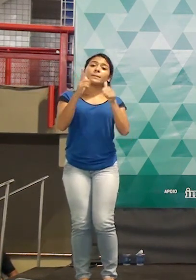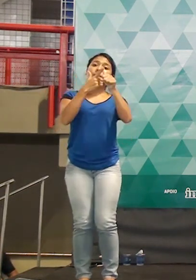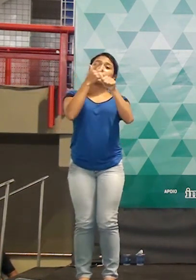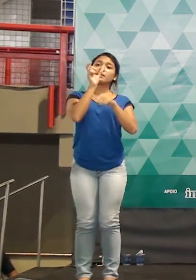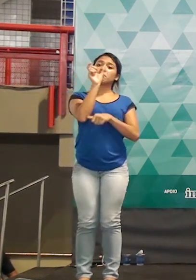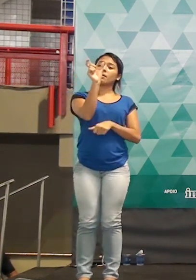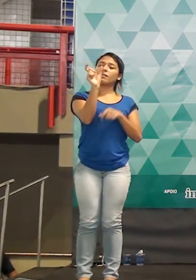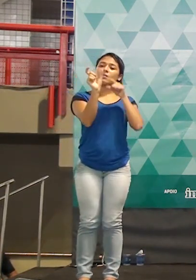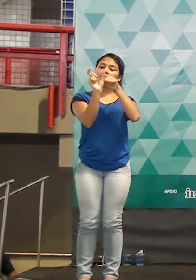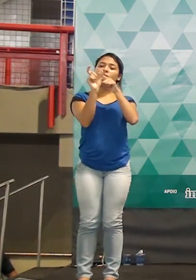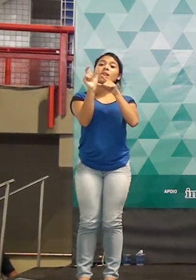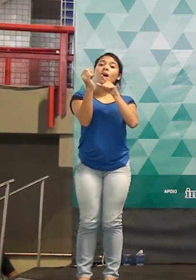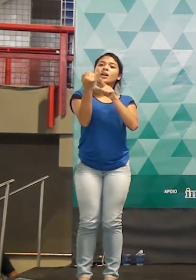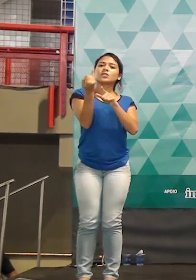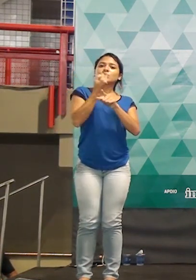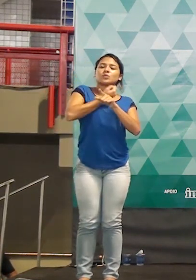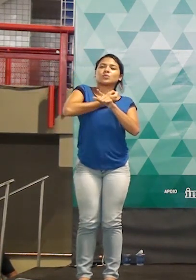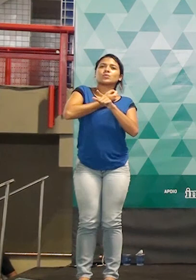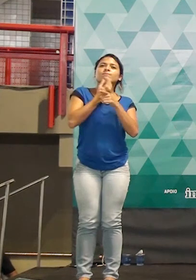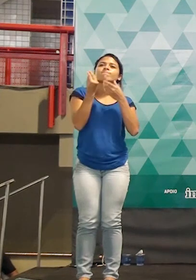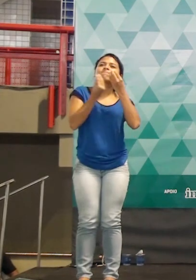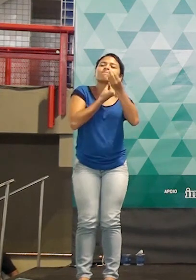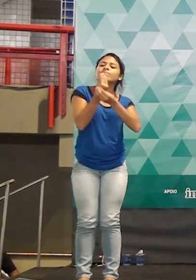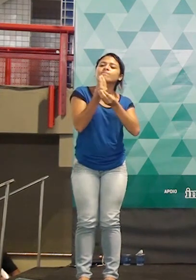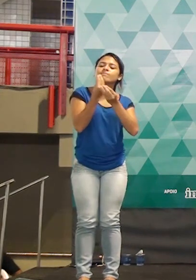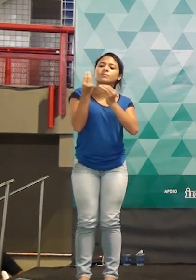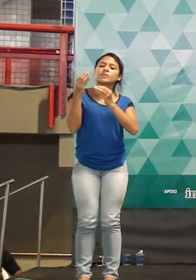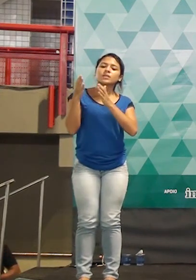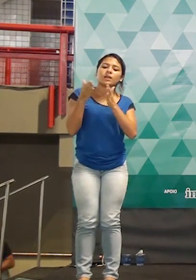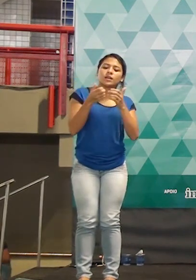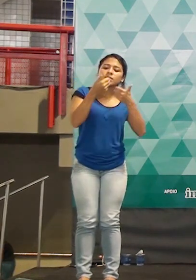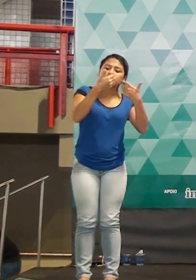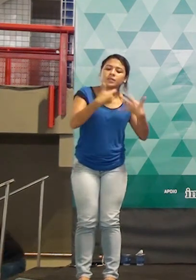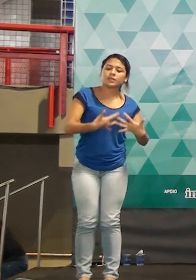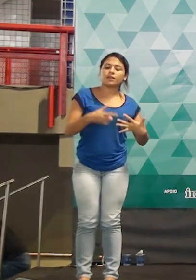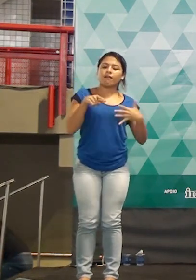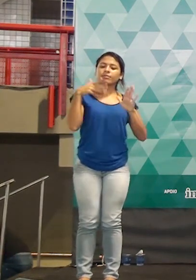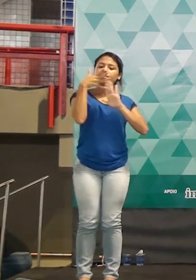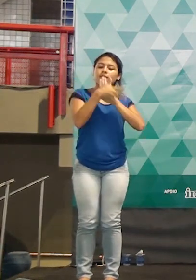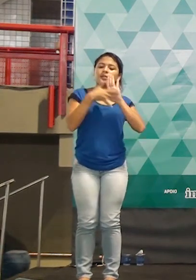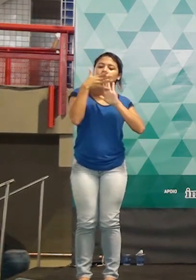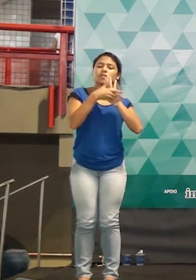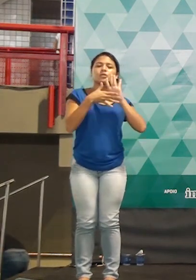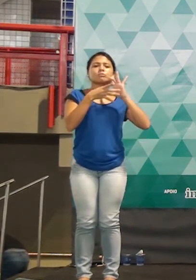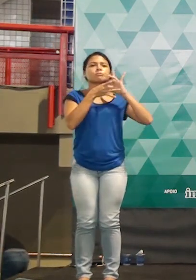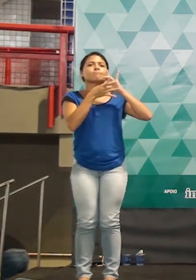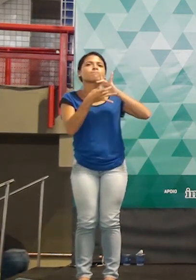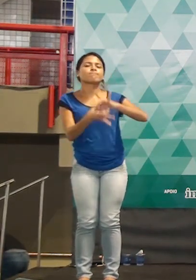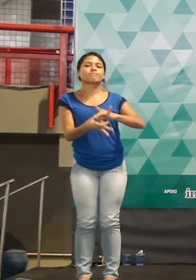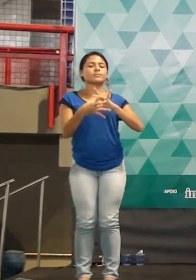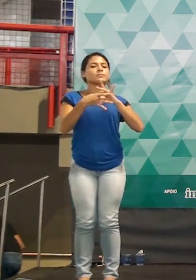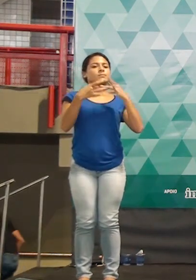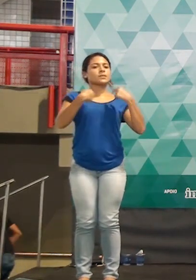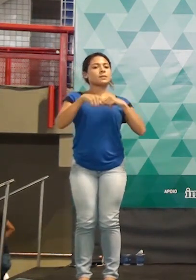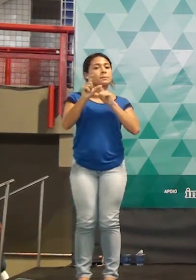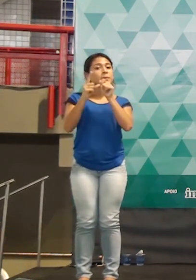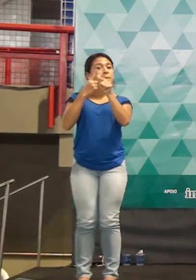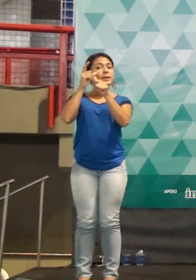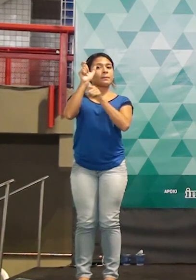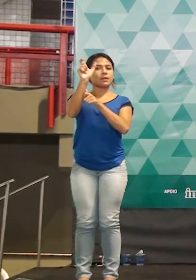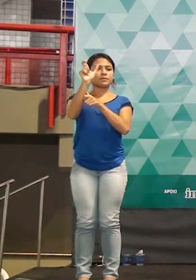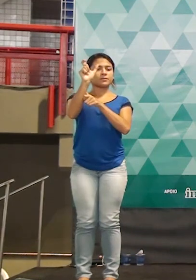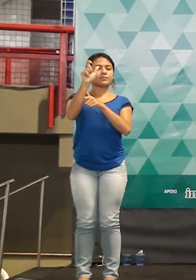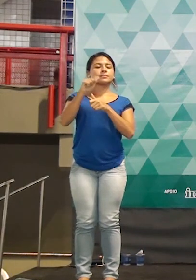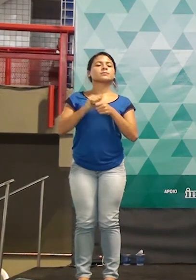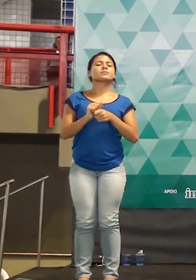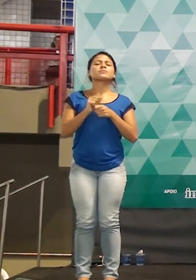palavra é ela que vai lhe dar o norte, o segmento de toda a discussão do texto. E se a redação tiver um